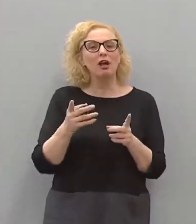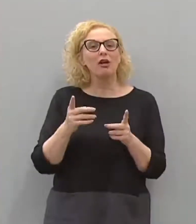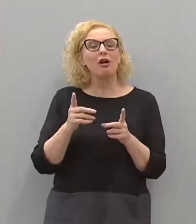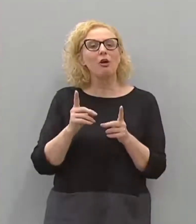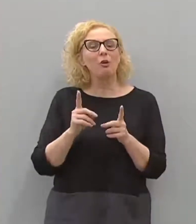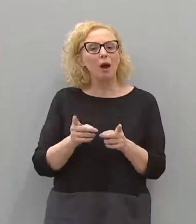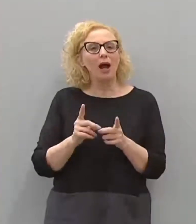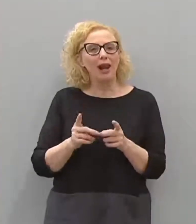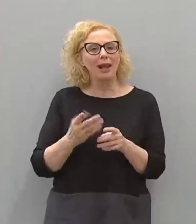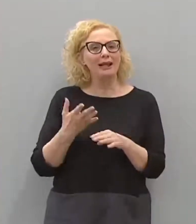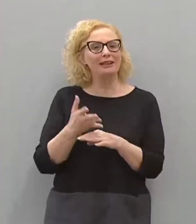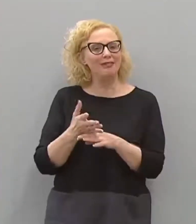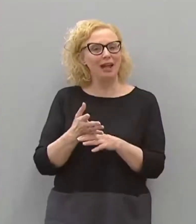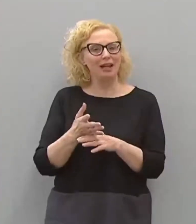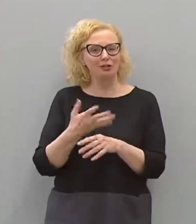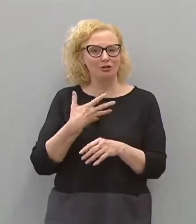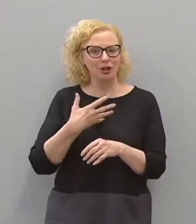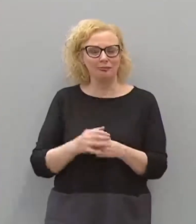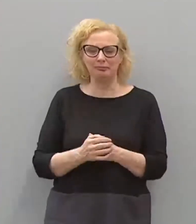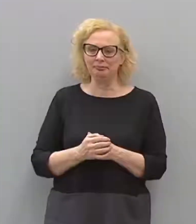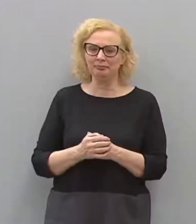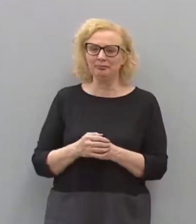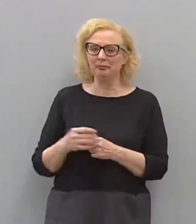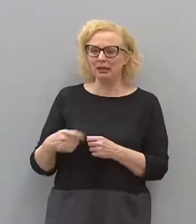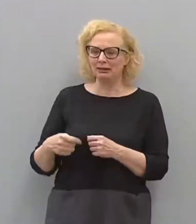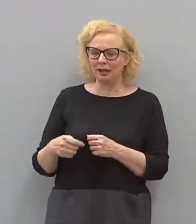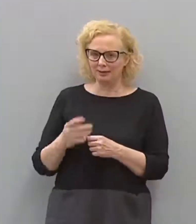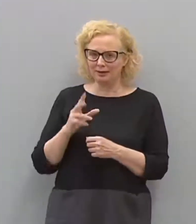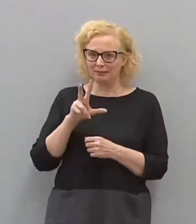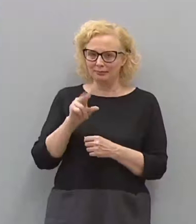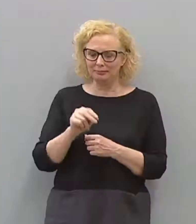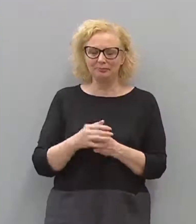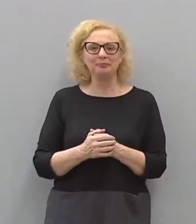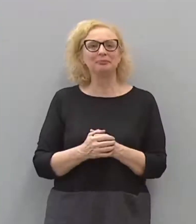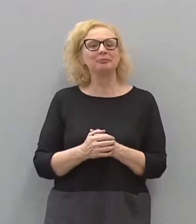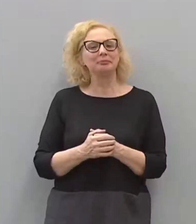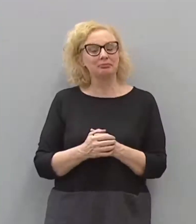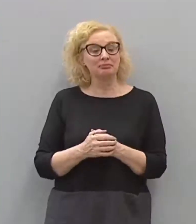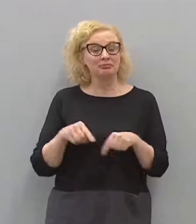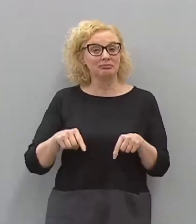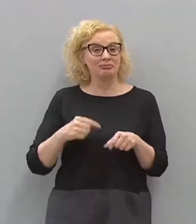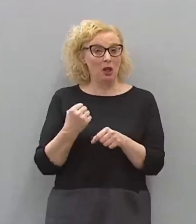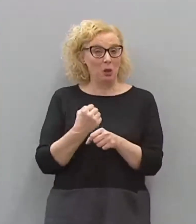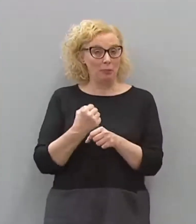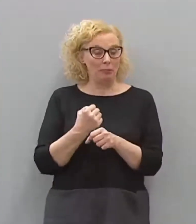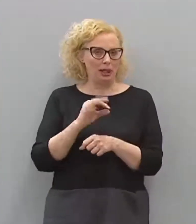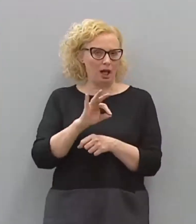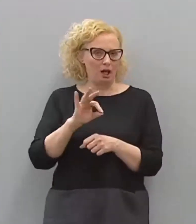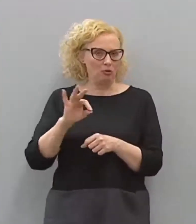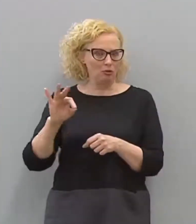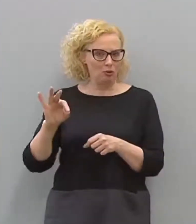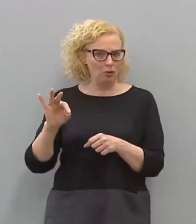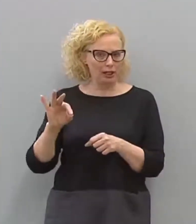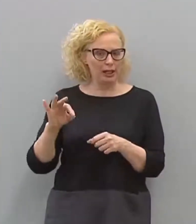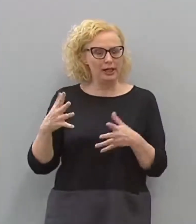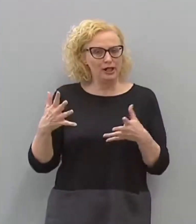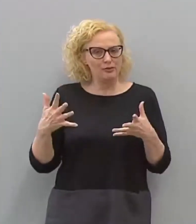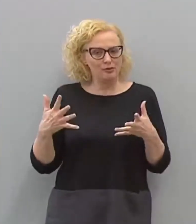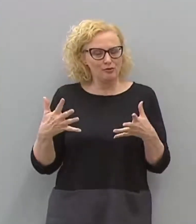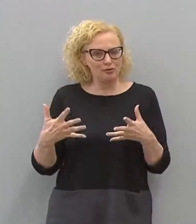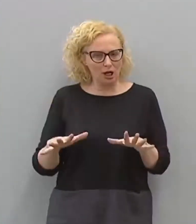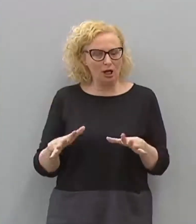degli interventi prego presidente su queste opere che alcune delle quali hanno già un